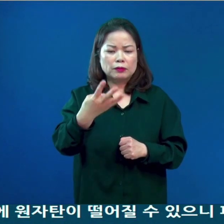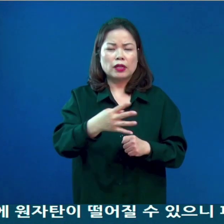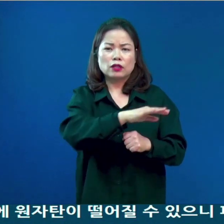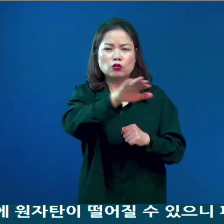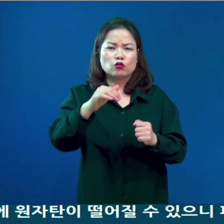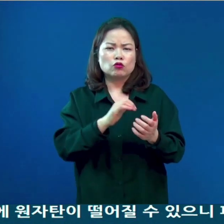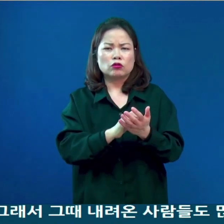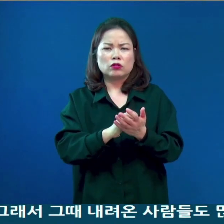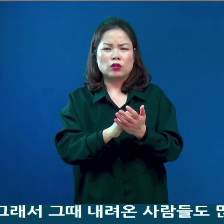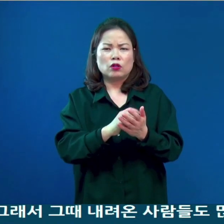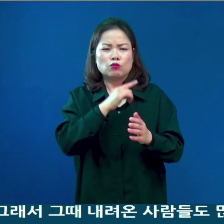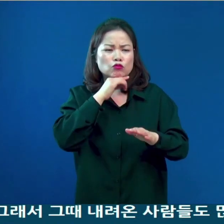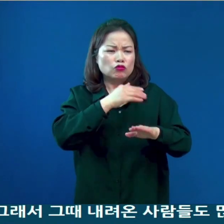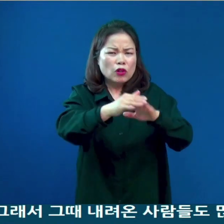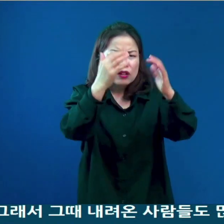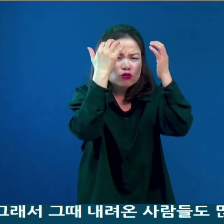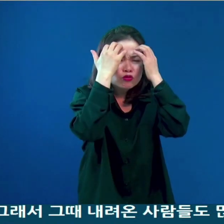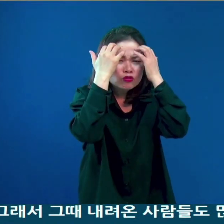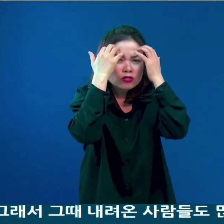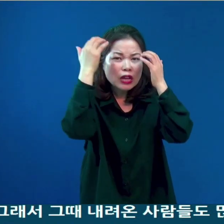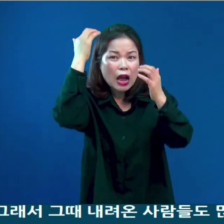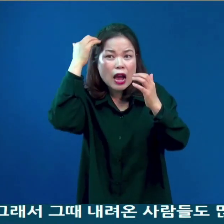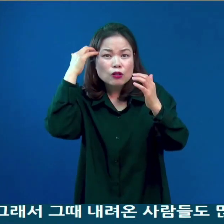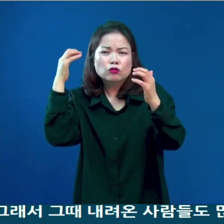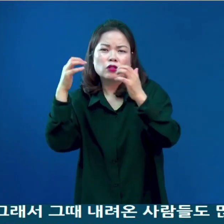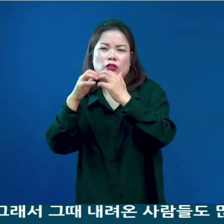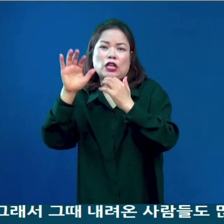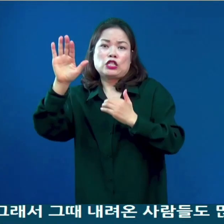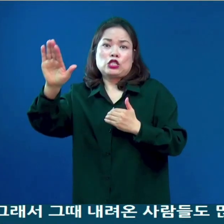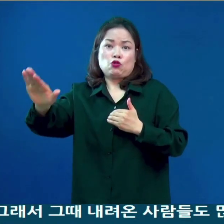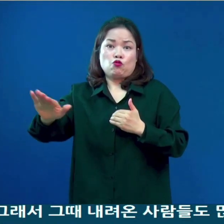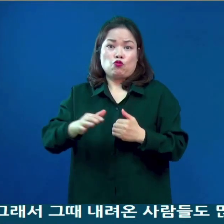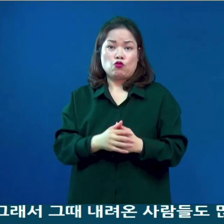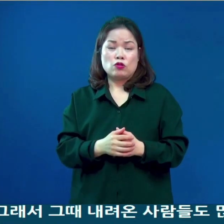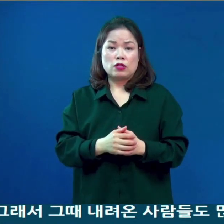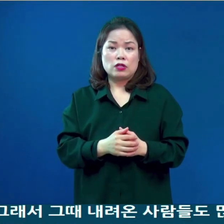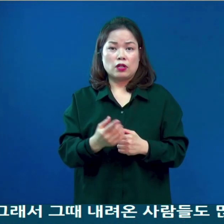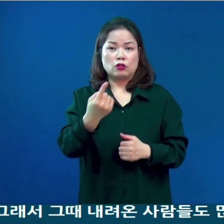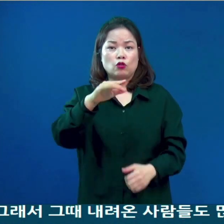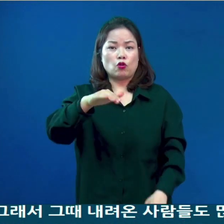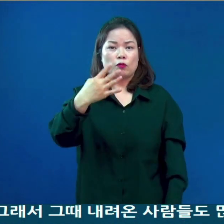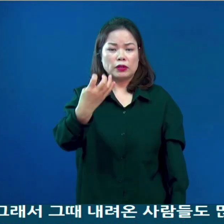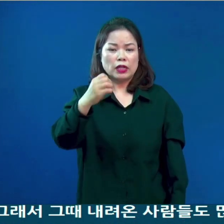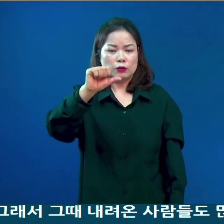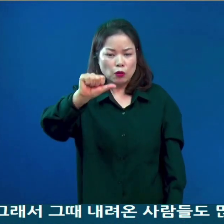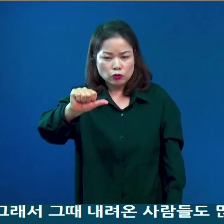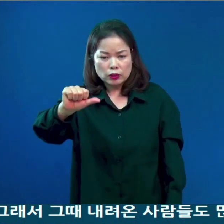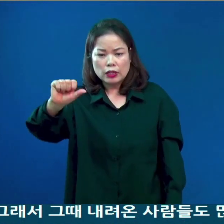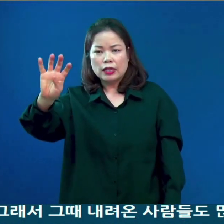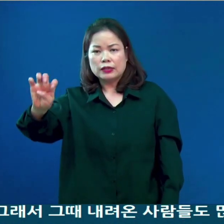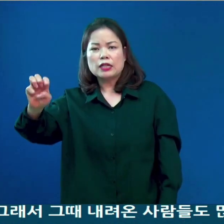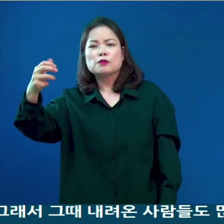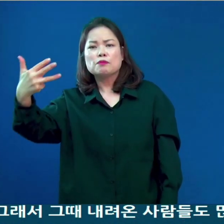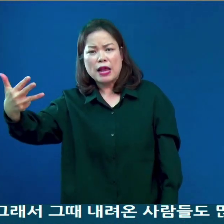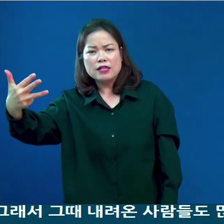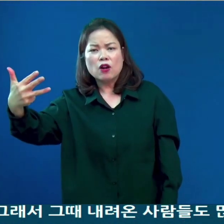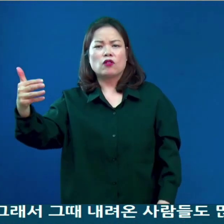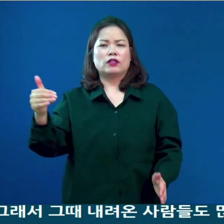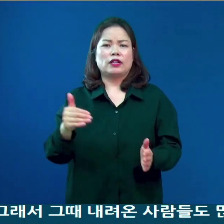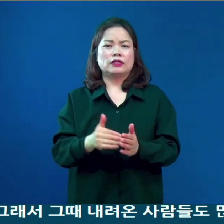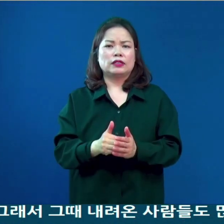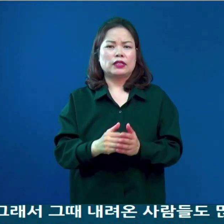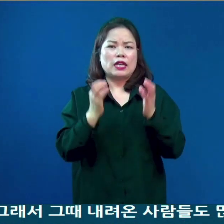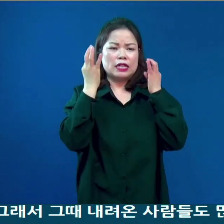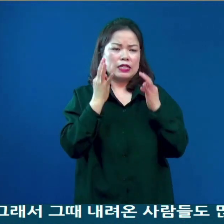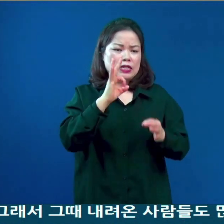북한 교회의 순환기입니다. 한국 전쟁은 그 이후예요. 1945년부터 1948년까지